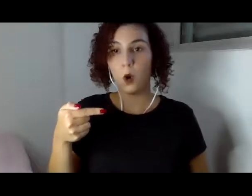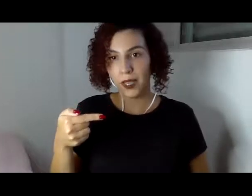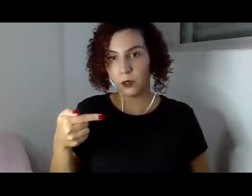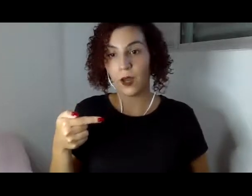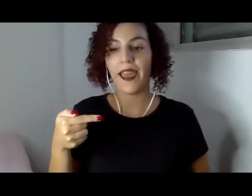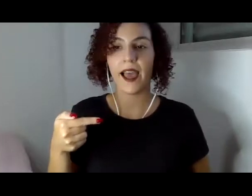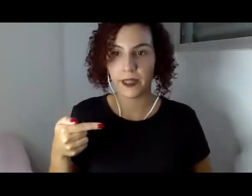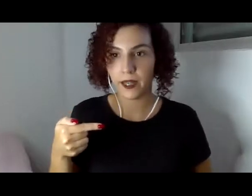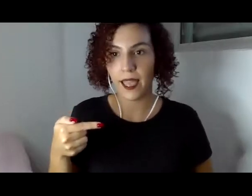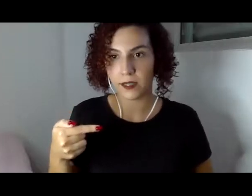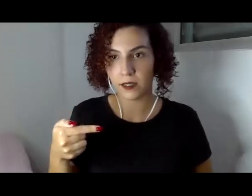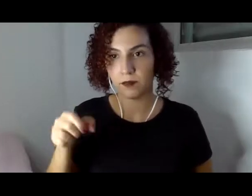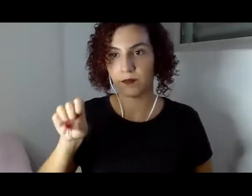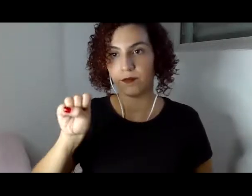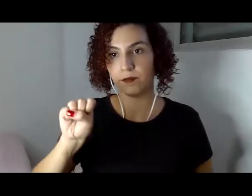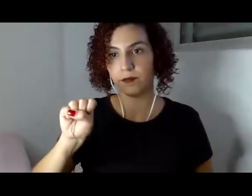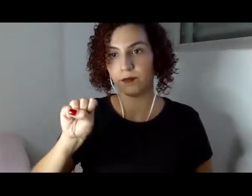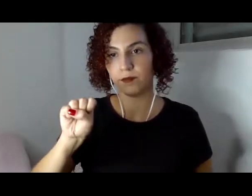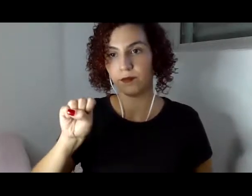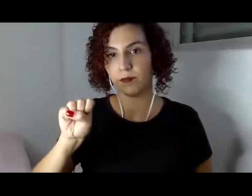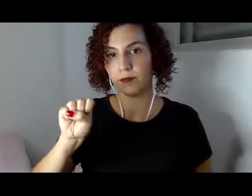O 8 é a letra S.